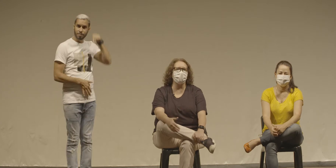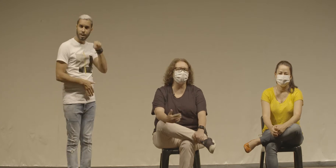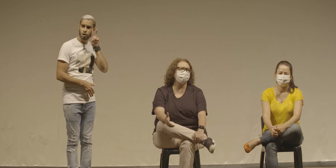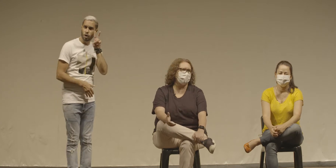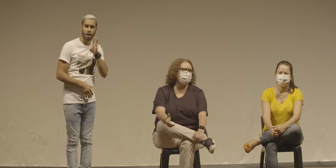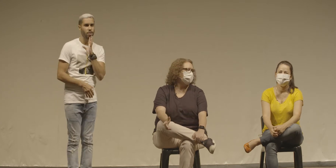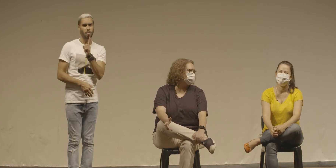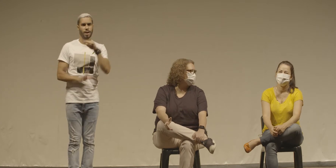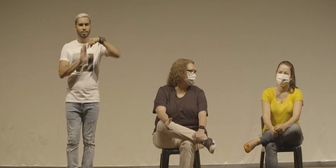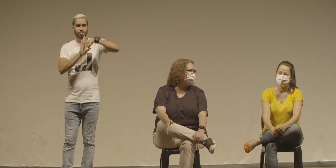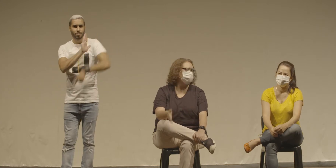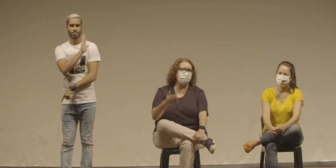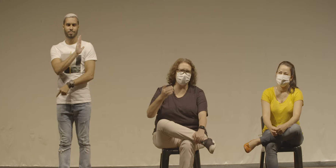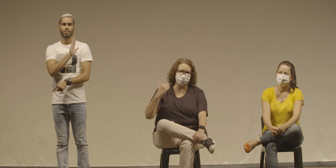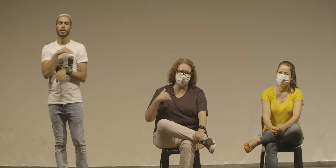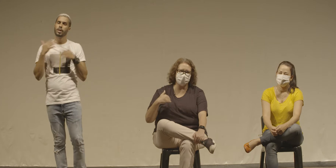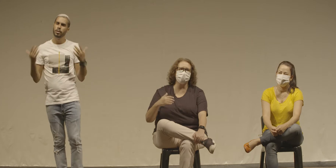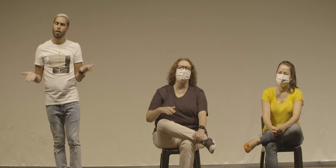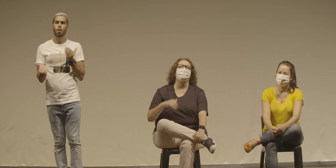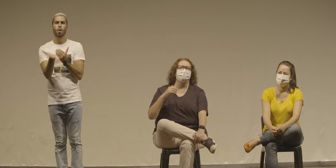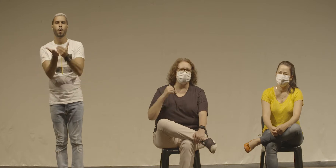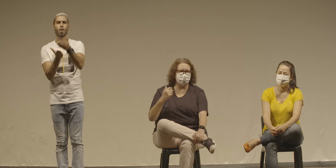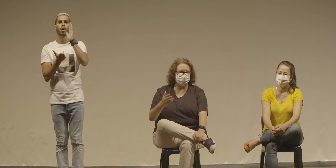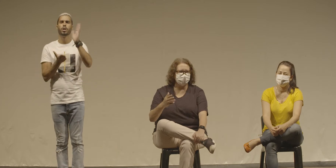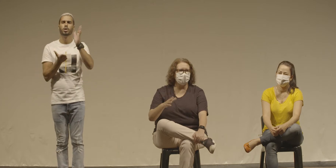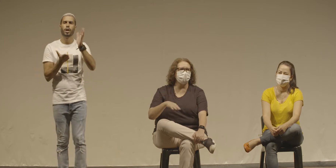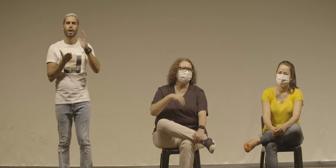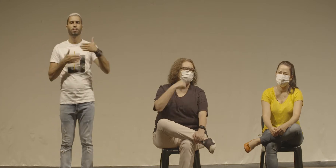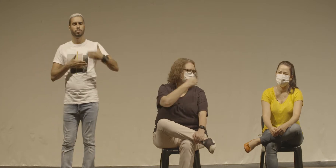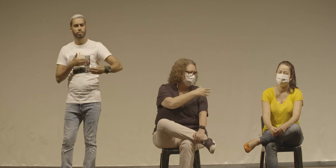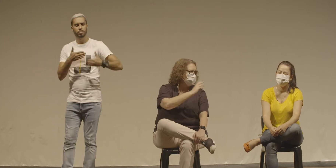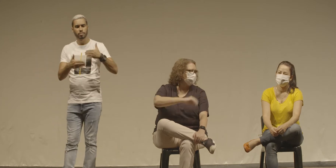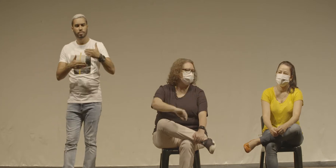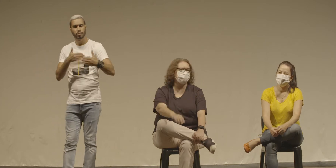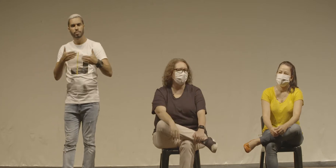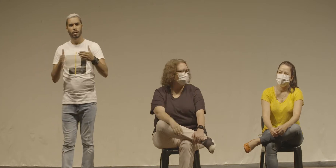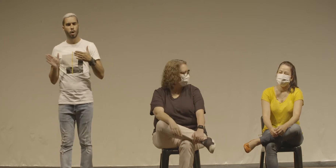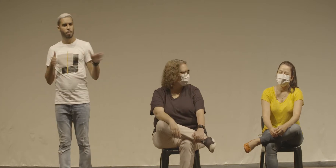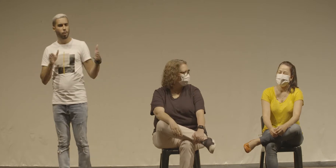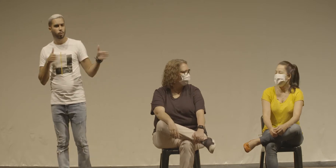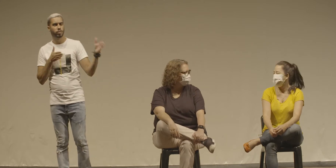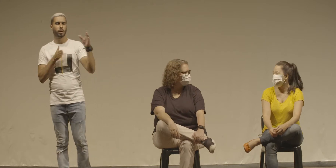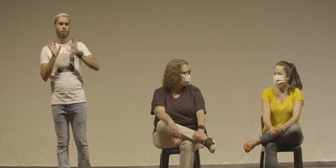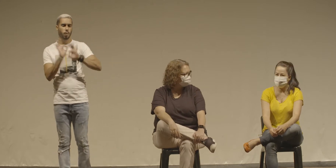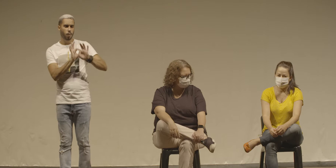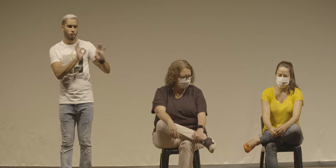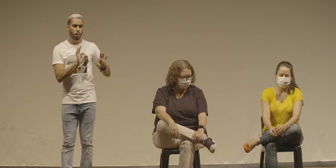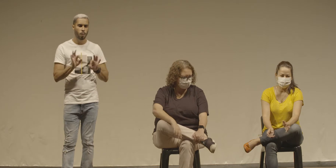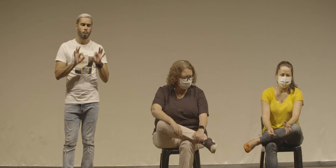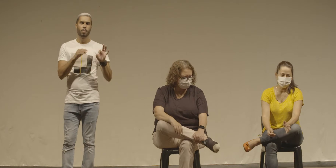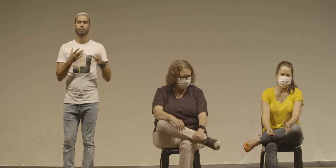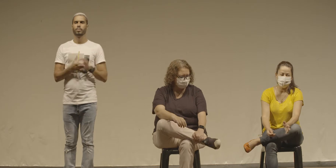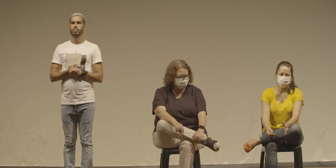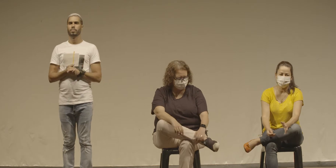então começamos aí o processo já de pré-produção, direção, e aí a Ellen vai falar um pouco. Quando a gente começou a